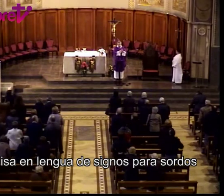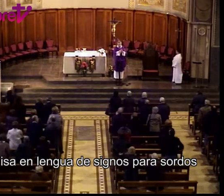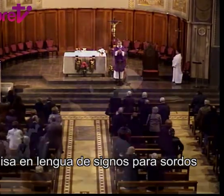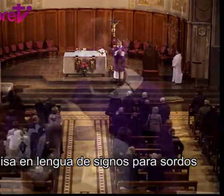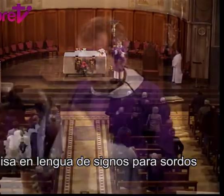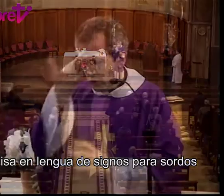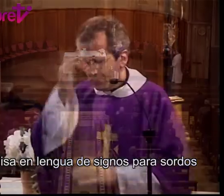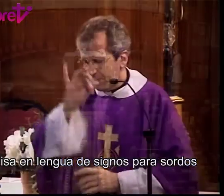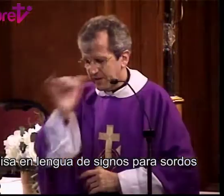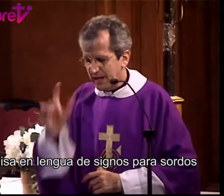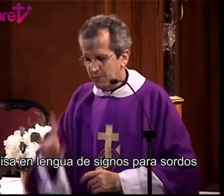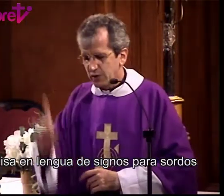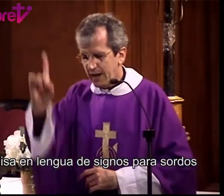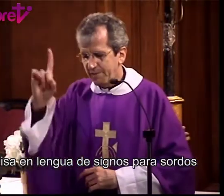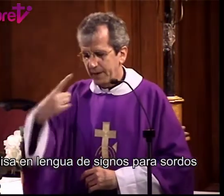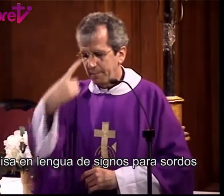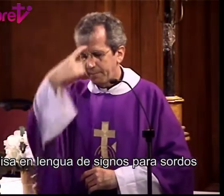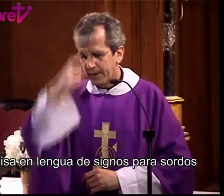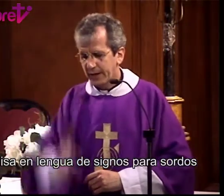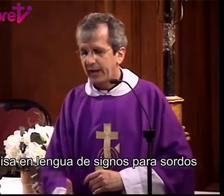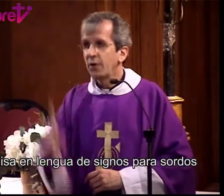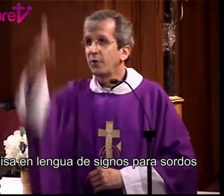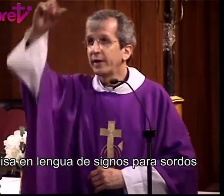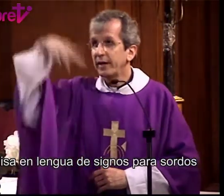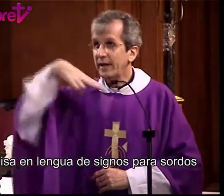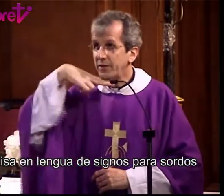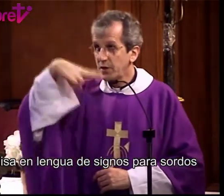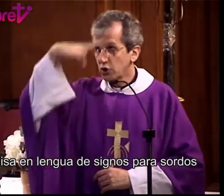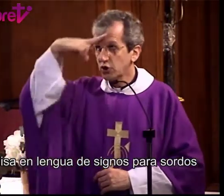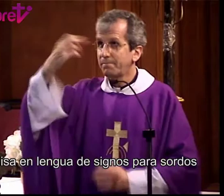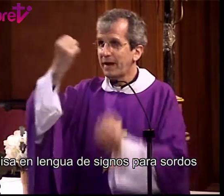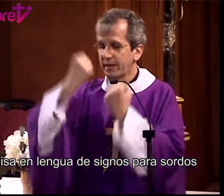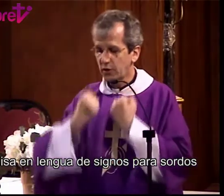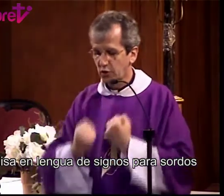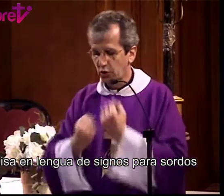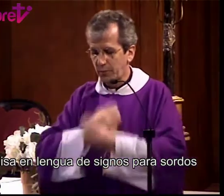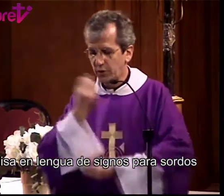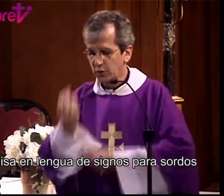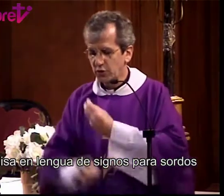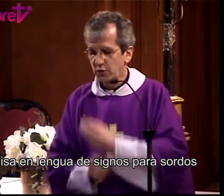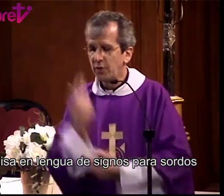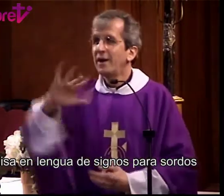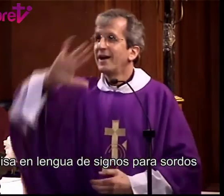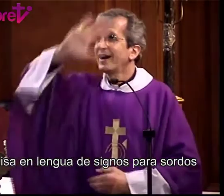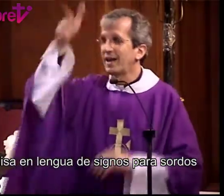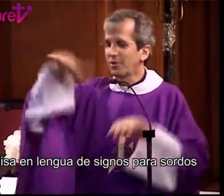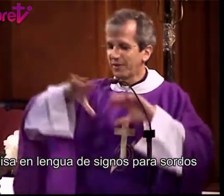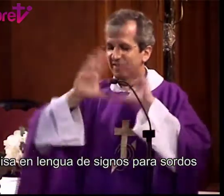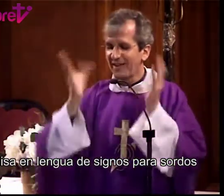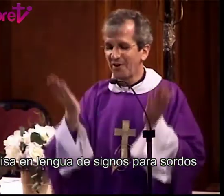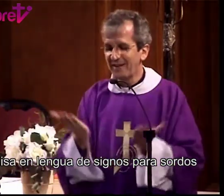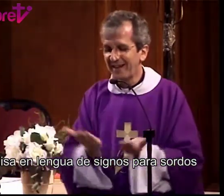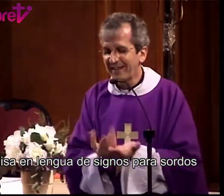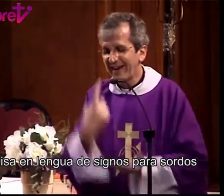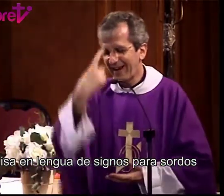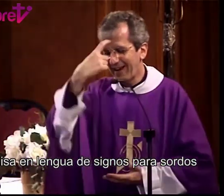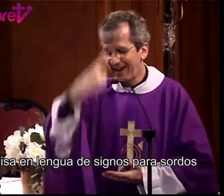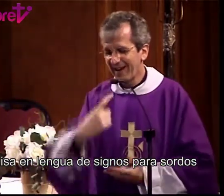Todos juntos profesamos la fe. Creo en Dios Padre Todopoderoso, Creador del cielo y de la tierra.